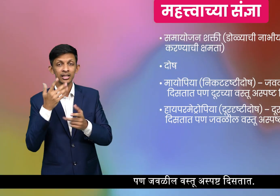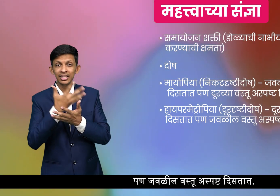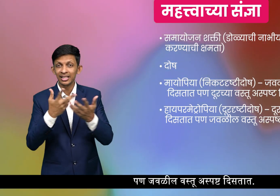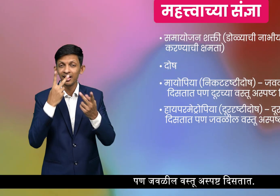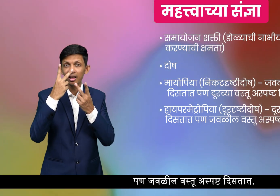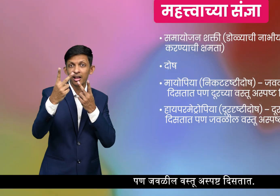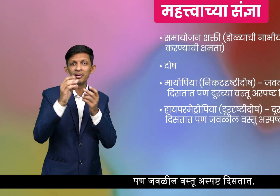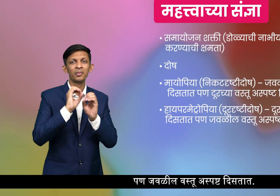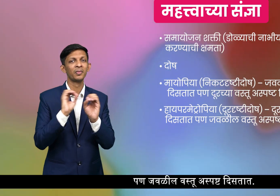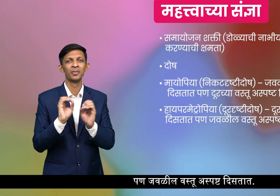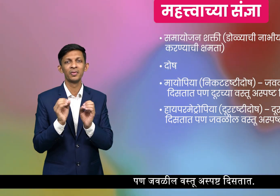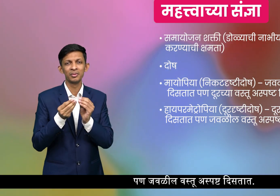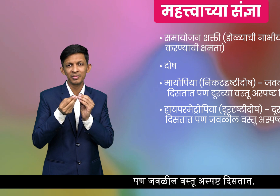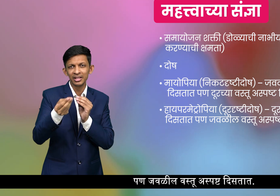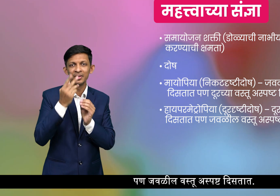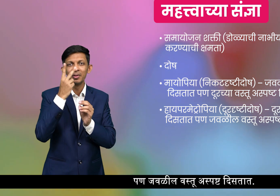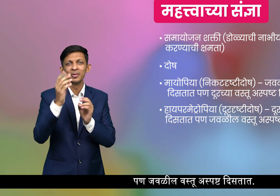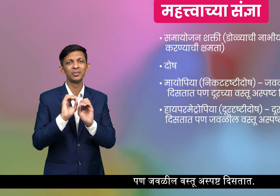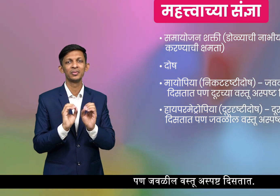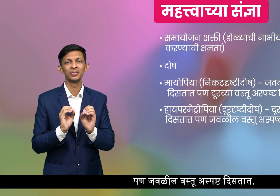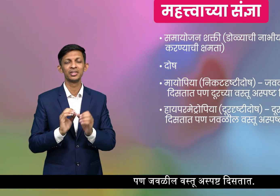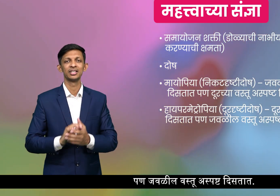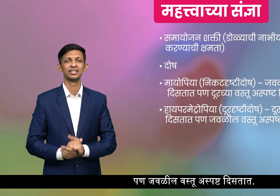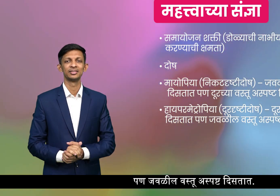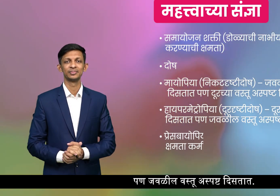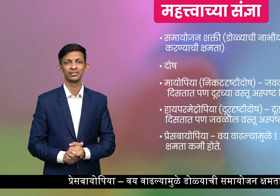पण जवळील वस्तू अस्पष्ट दिसतात.